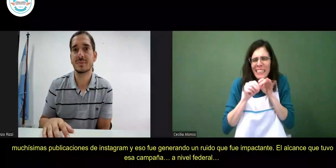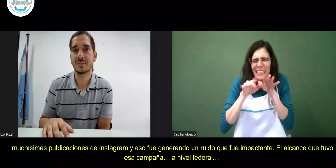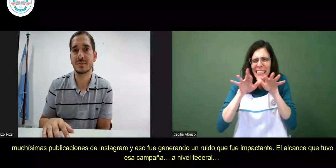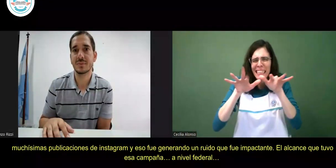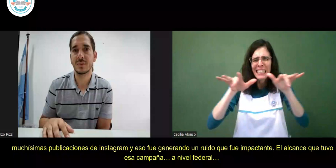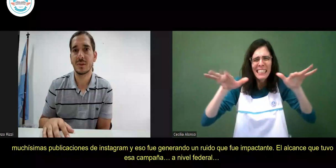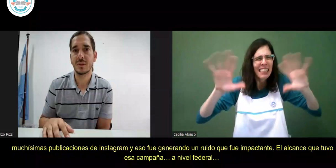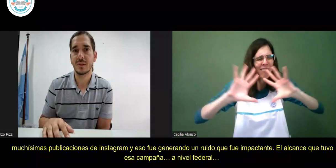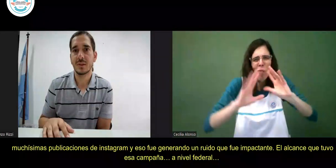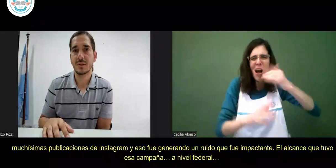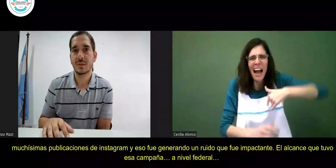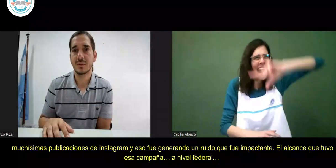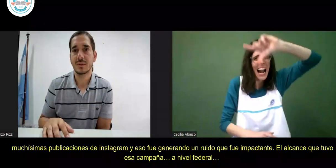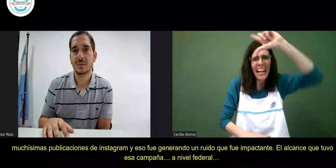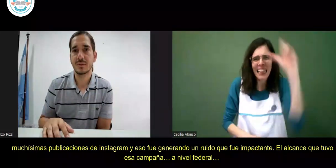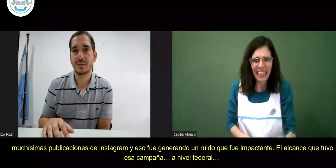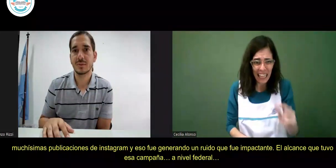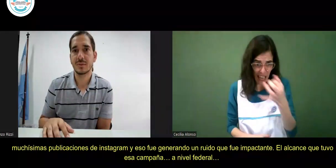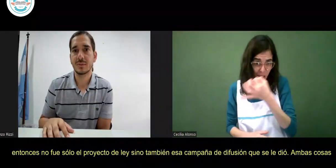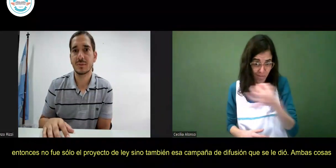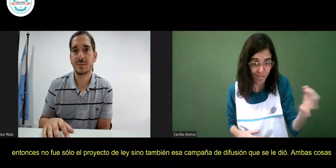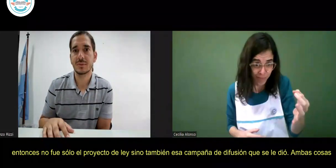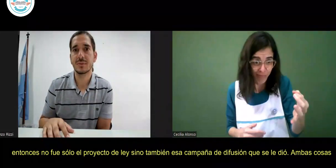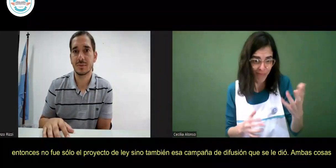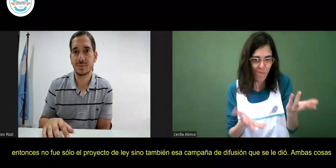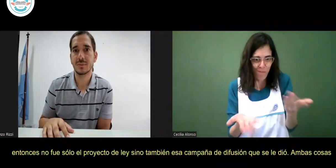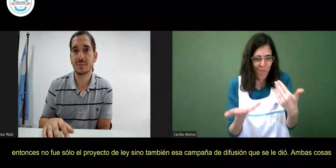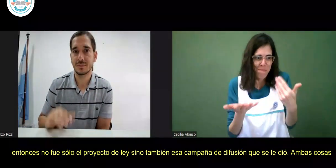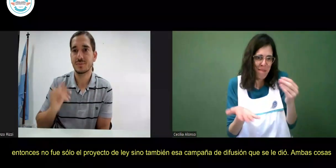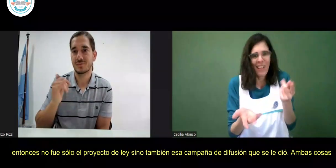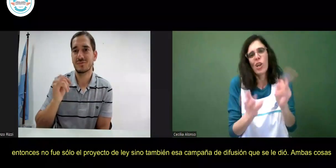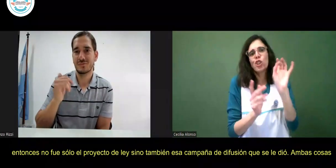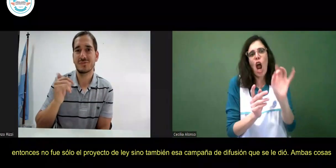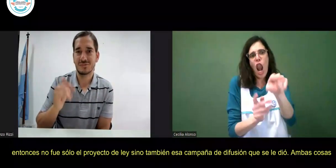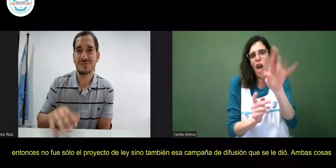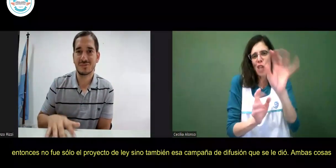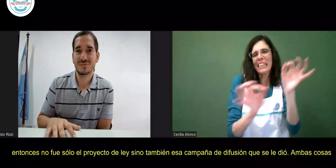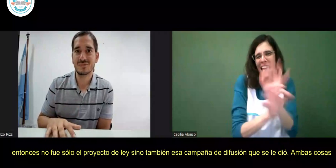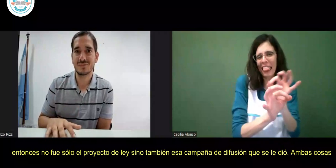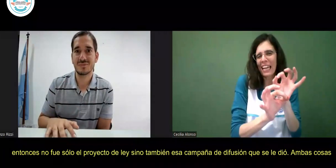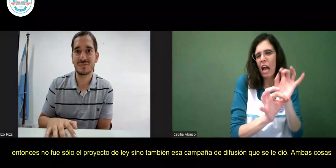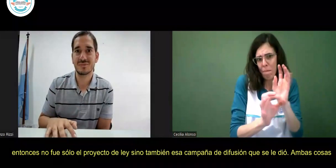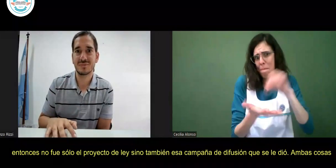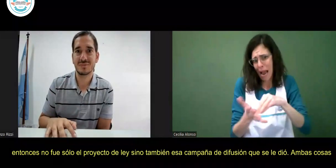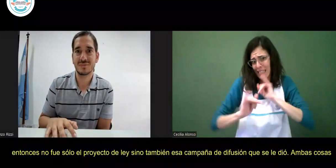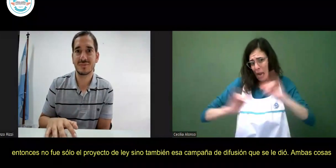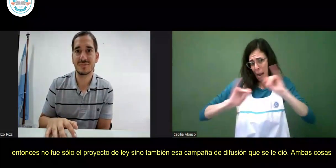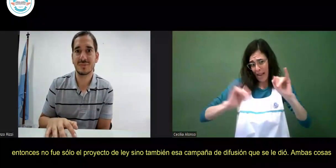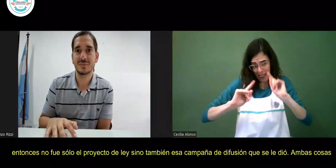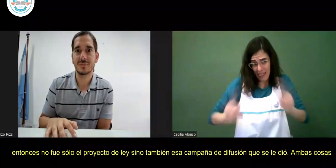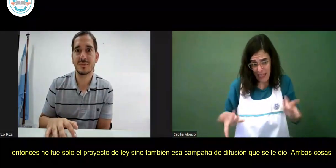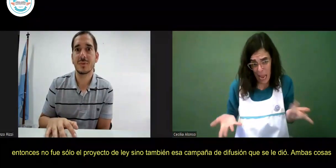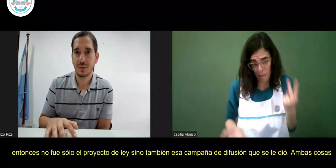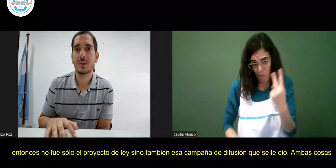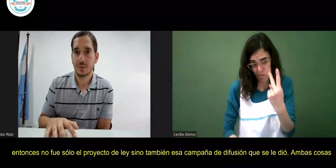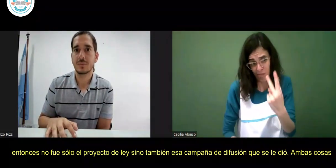fue impactante. El alcance que tuvo esa campaña a nivel federal. Entonces no fue solo el proyecto de ley, sino también